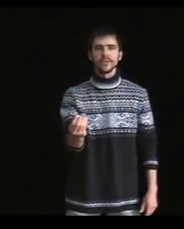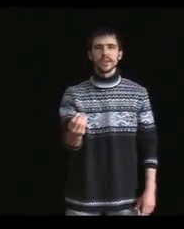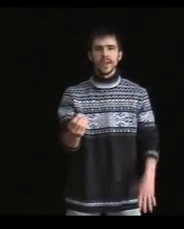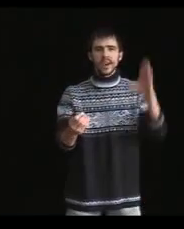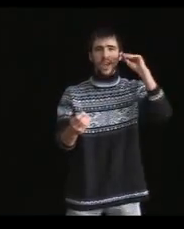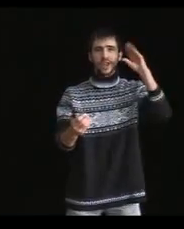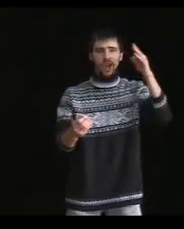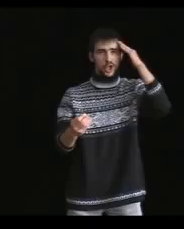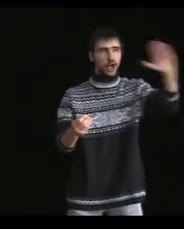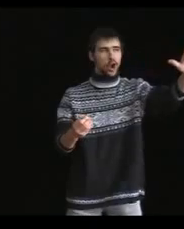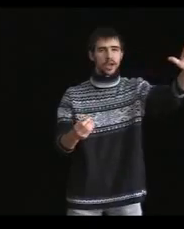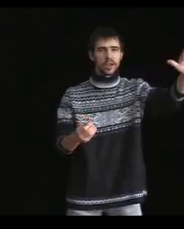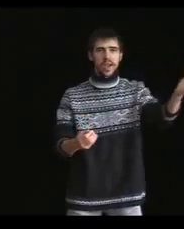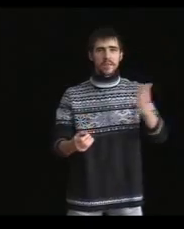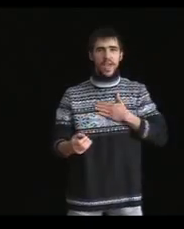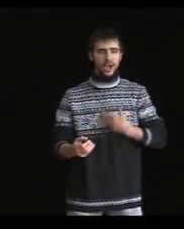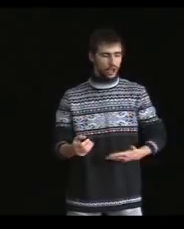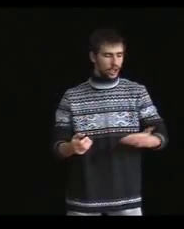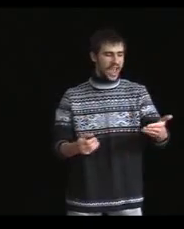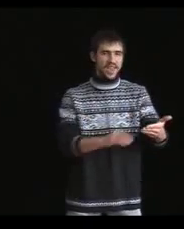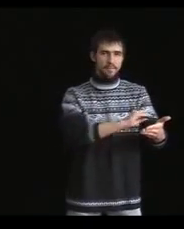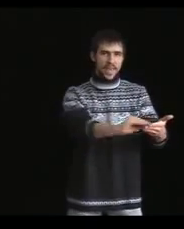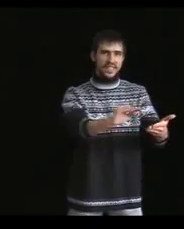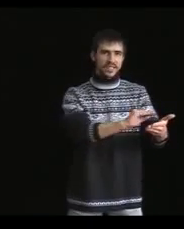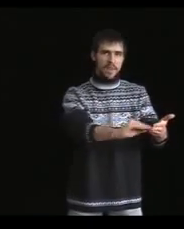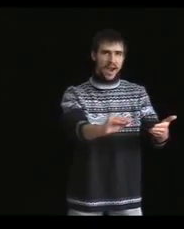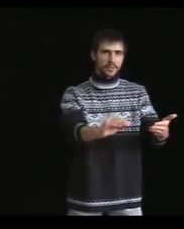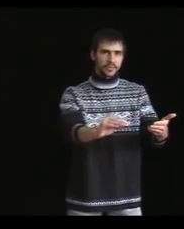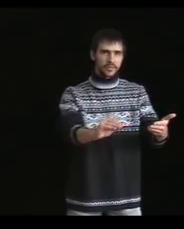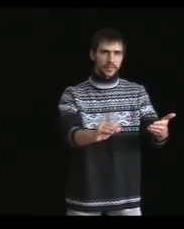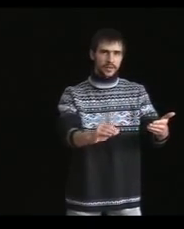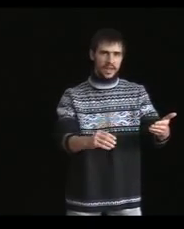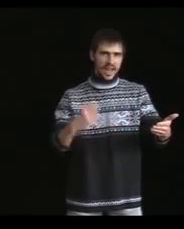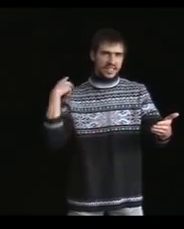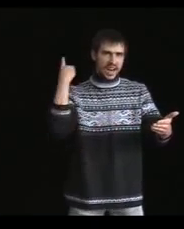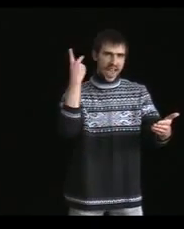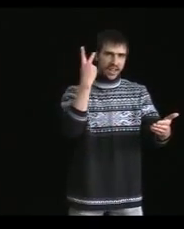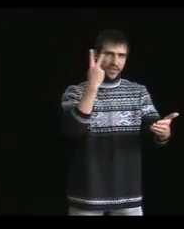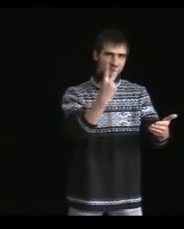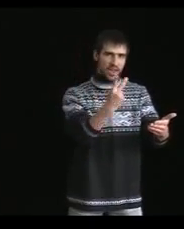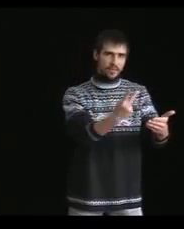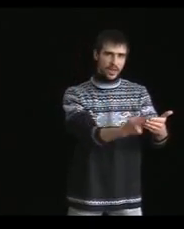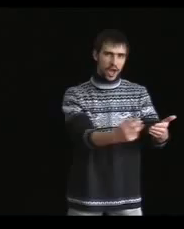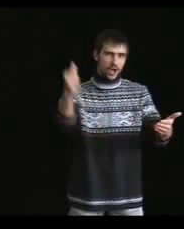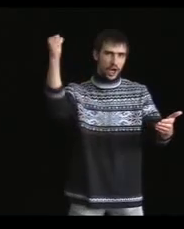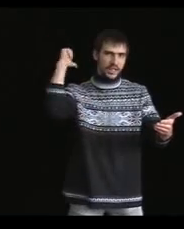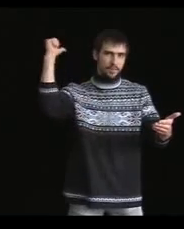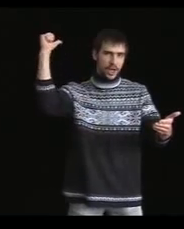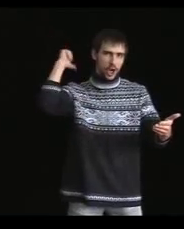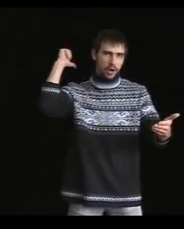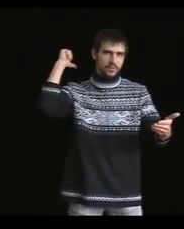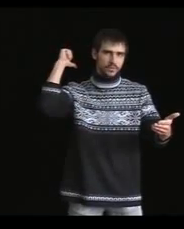Когда чужой мои читает письма Заглядывая мне через плечо